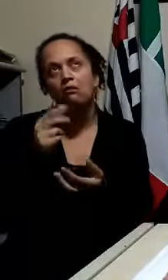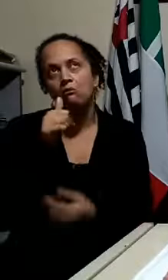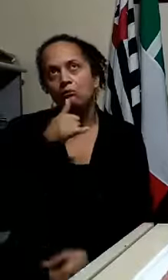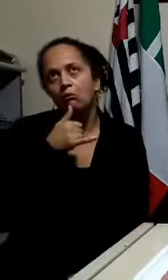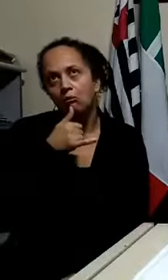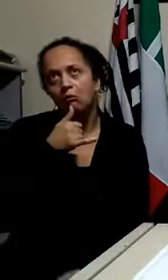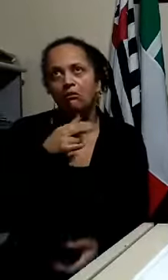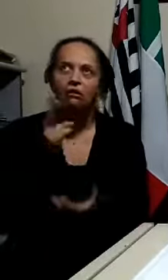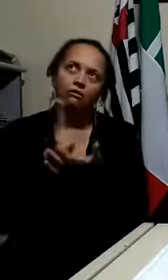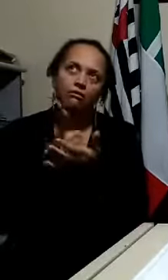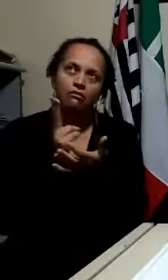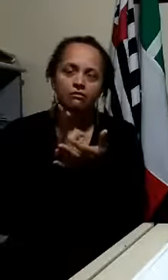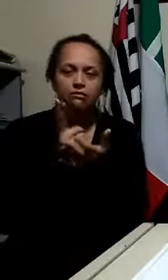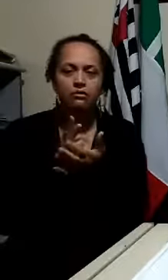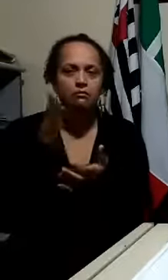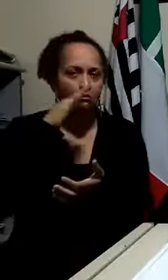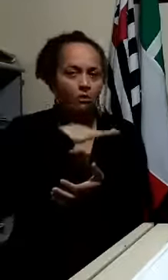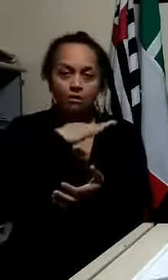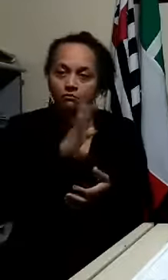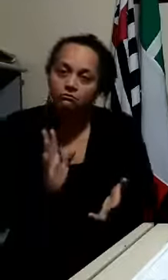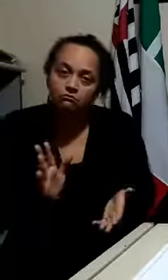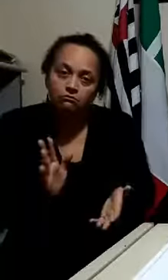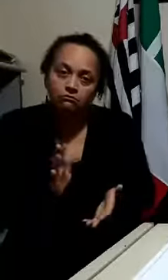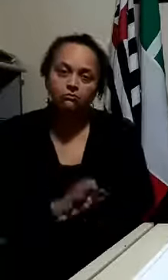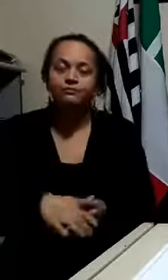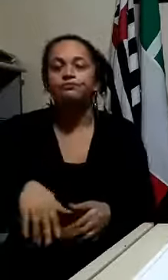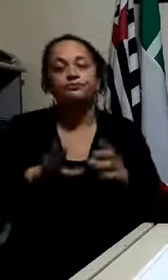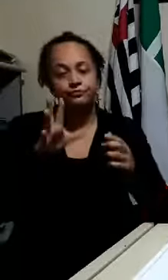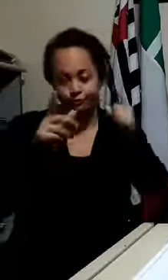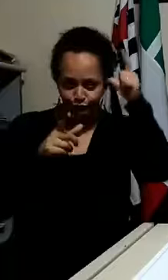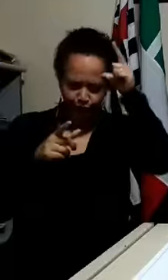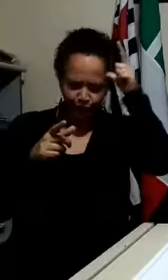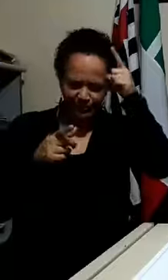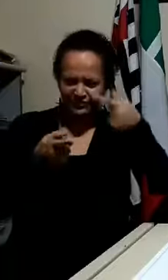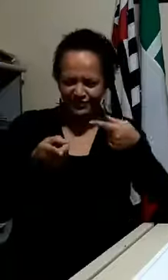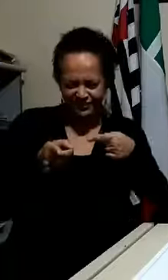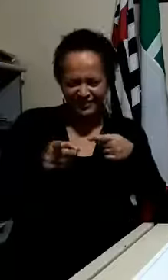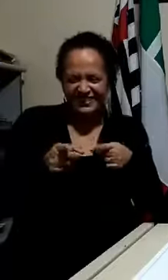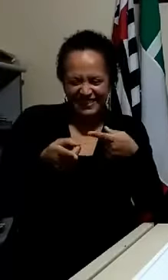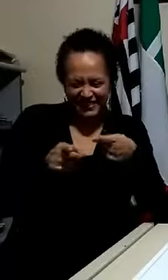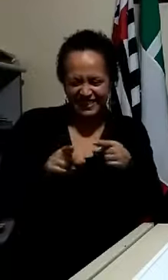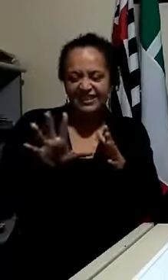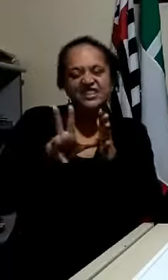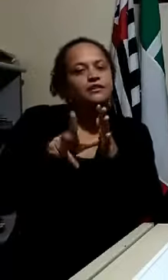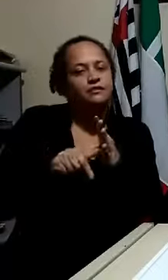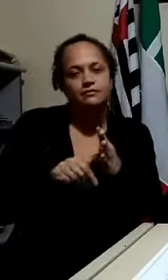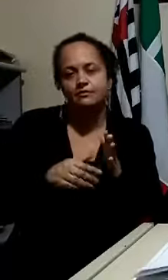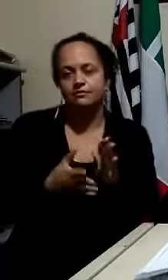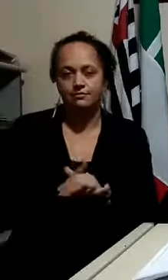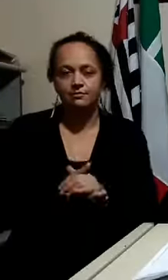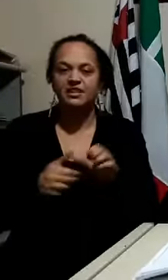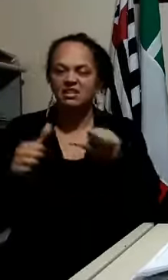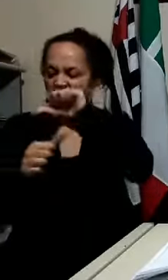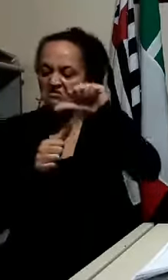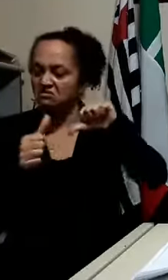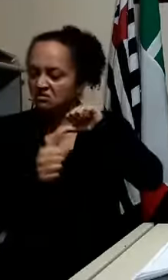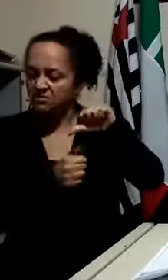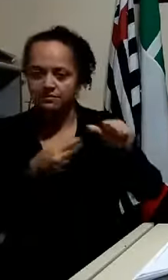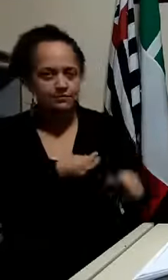vai roubar dela qualquer chance de edificação da fé ou mudança na sua vida.